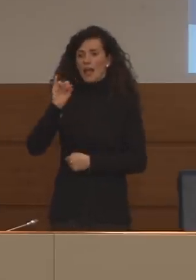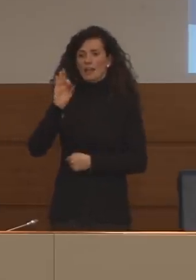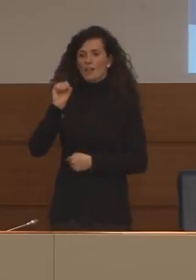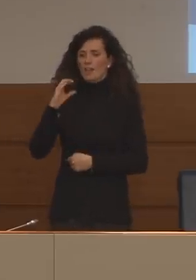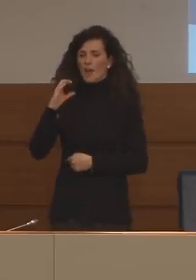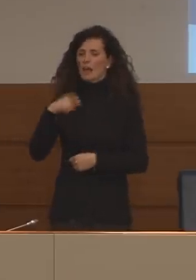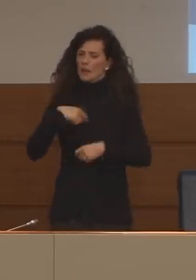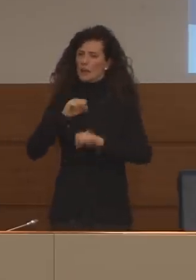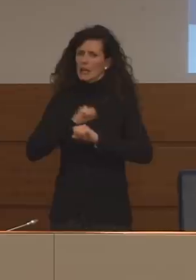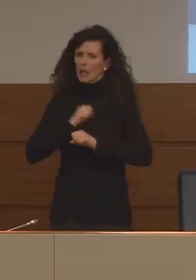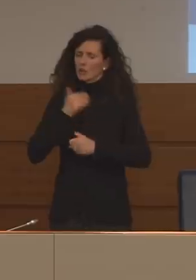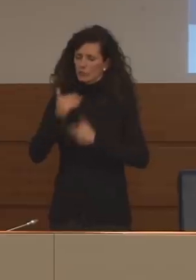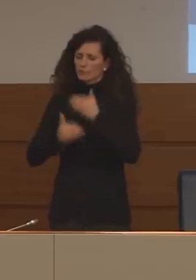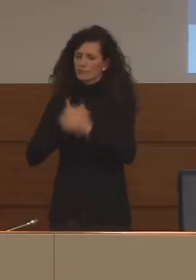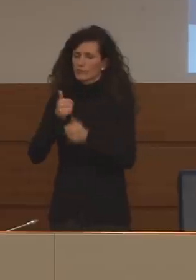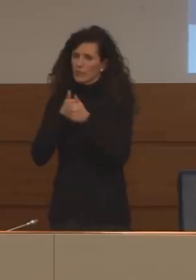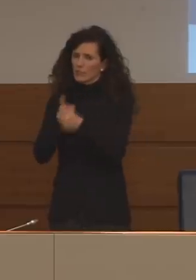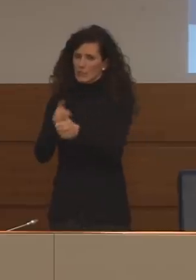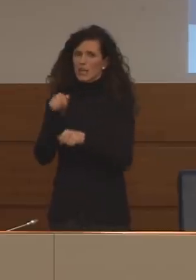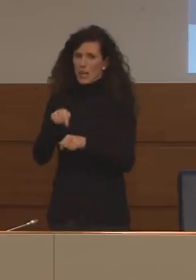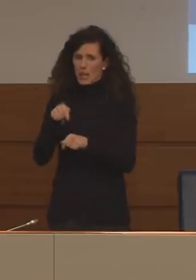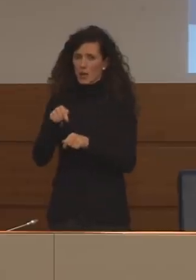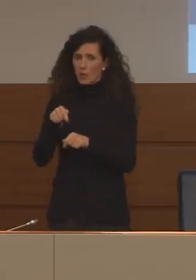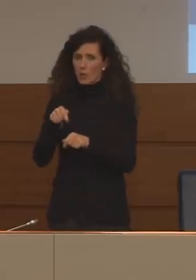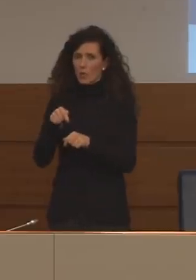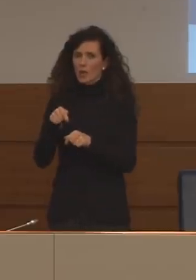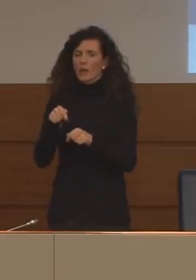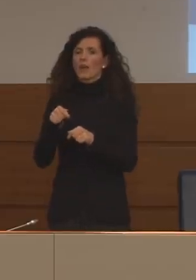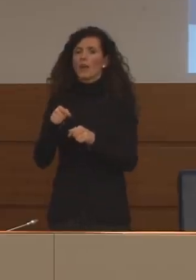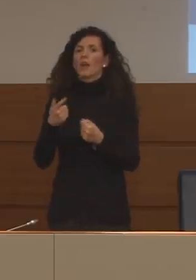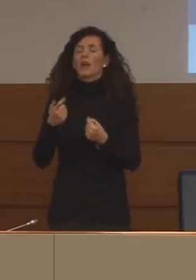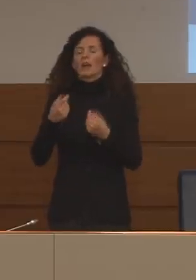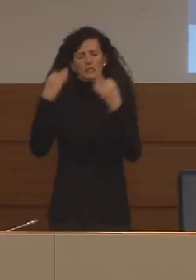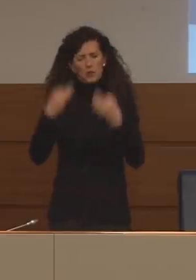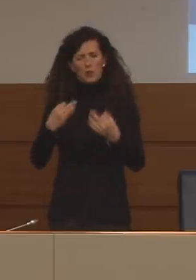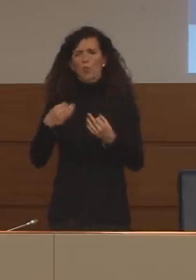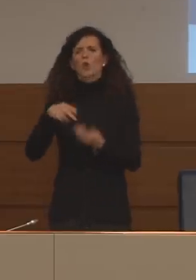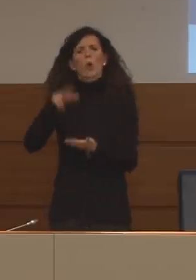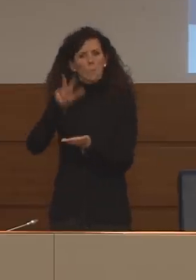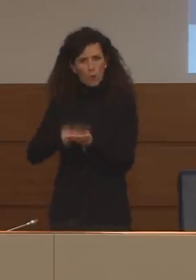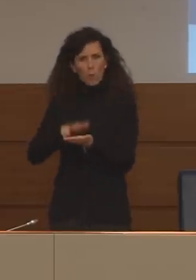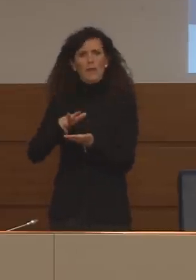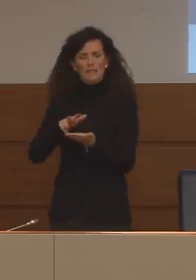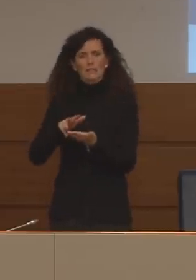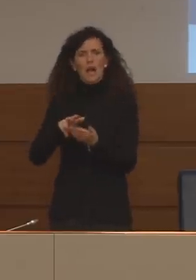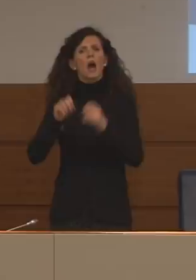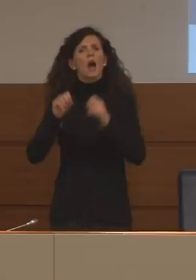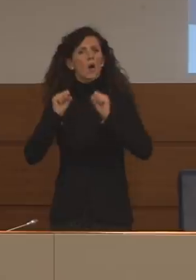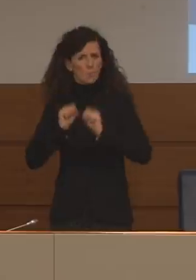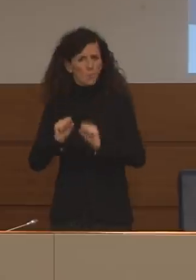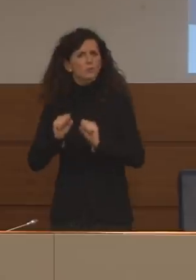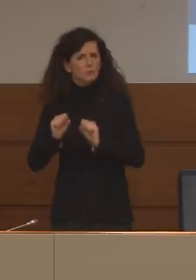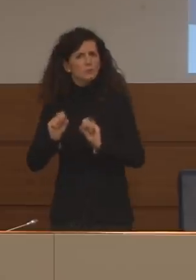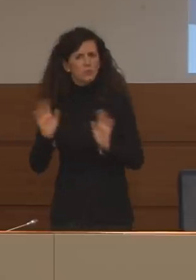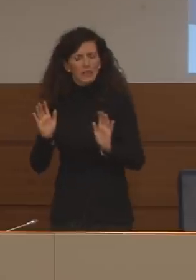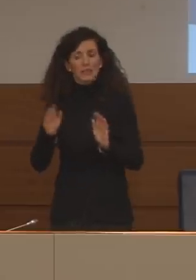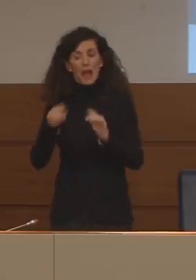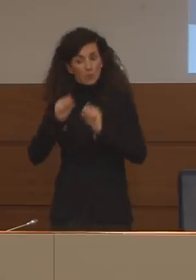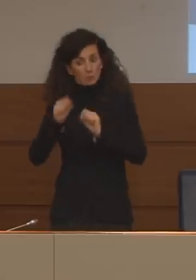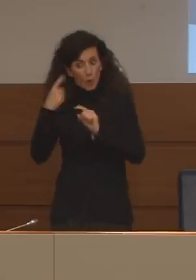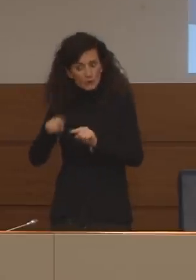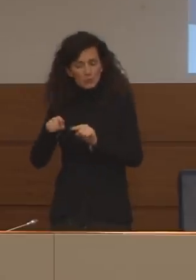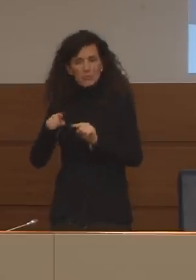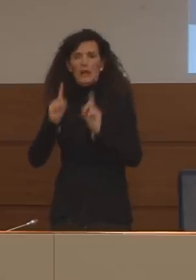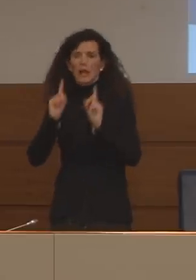quindi è una diciamo promessa è una opportunità questa opportunità va studiata